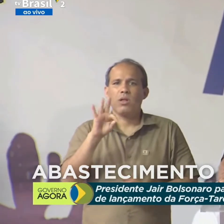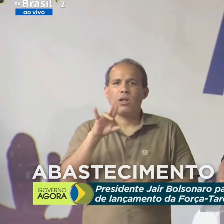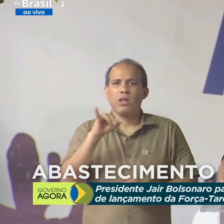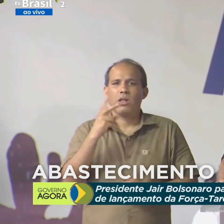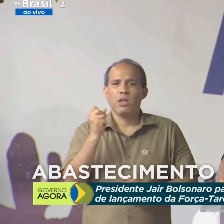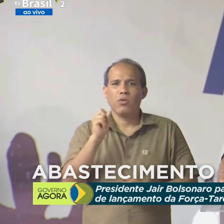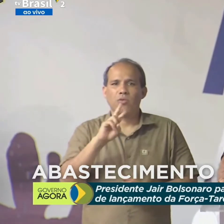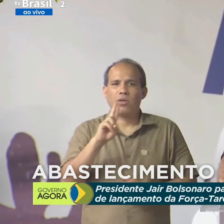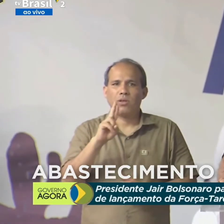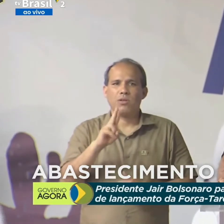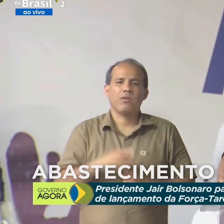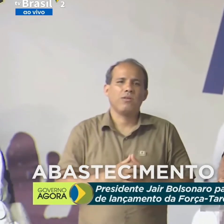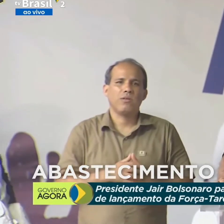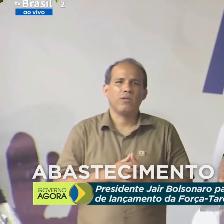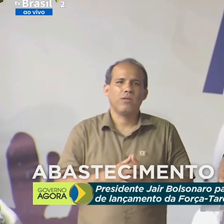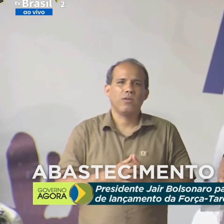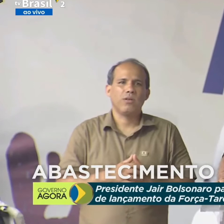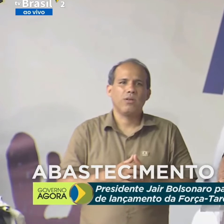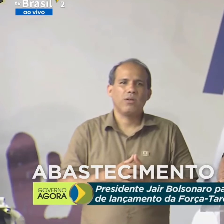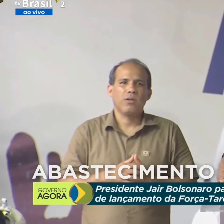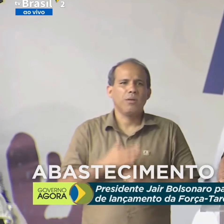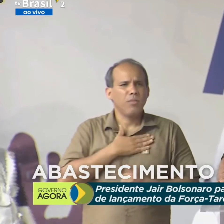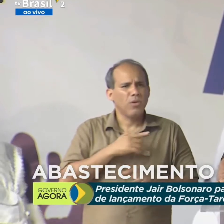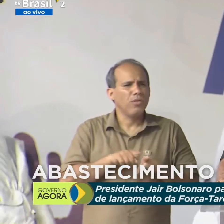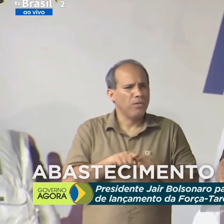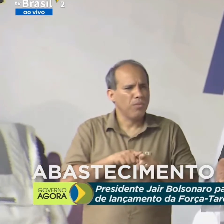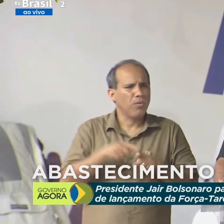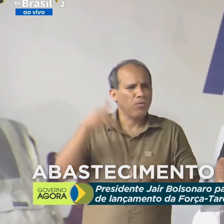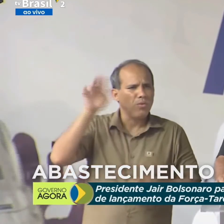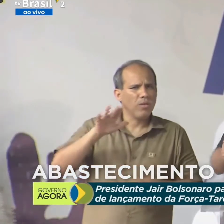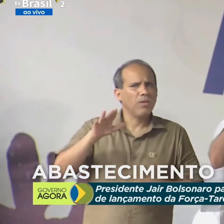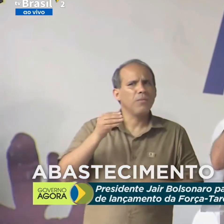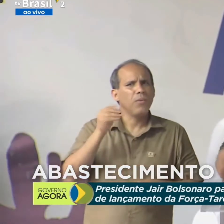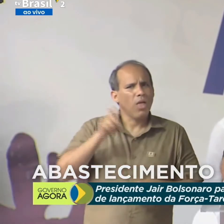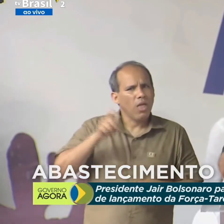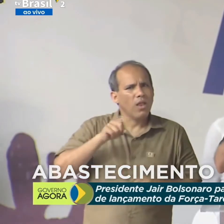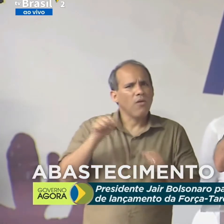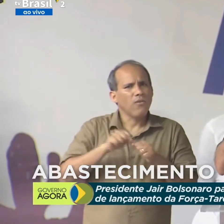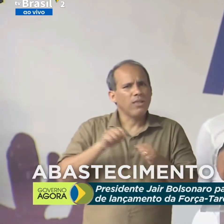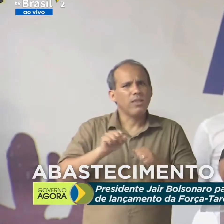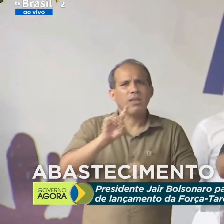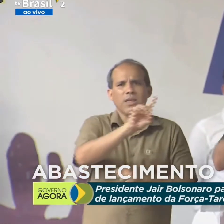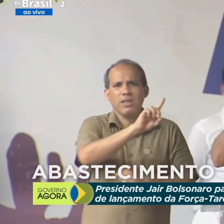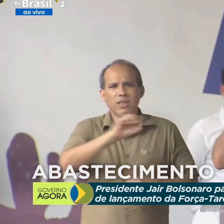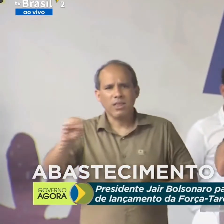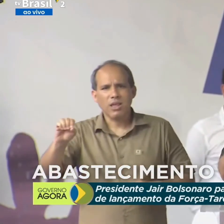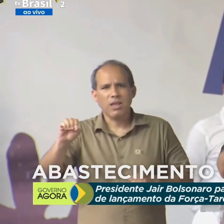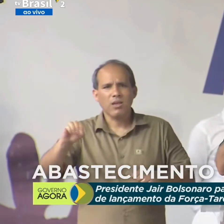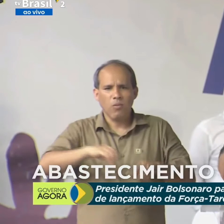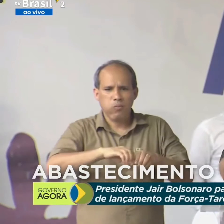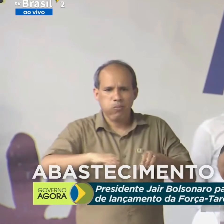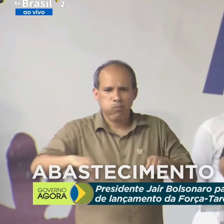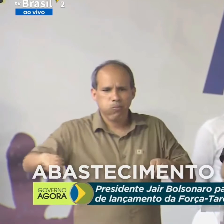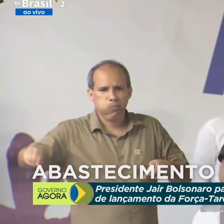reais. Isso, meus irmãos nordestinos, dá para fazer 100 transposições do